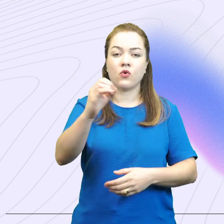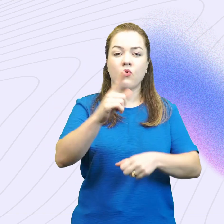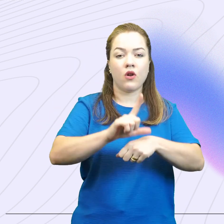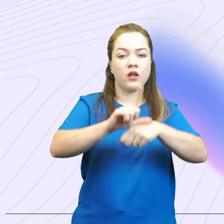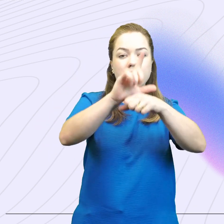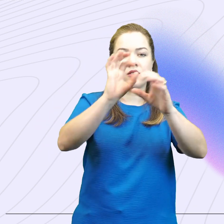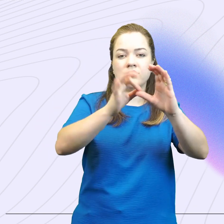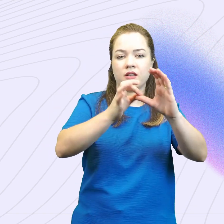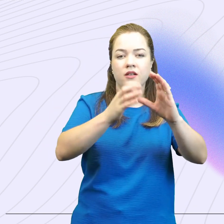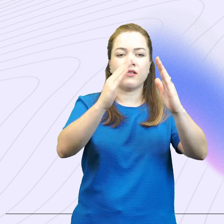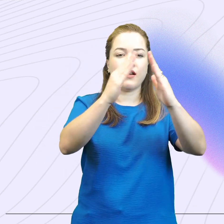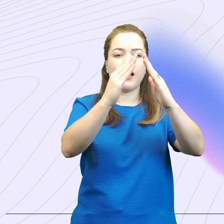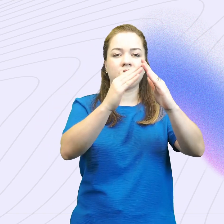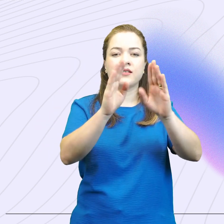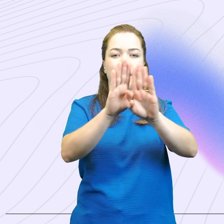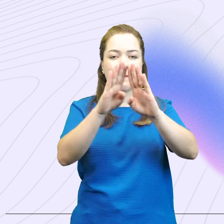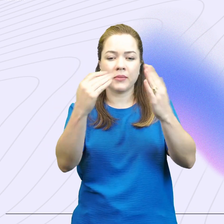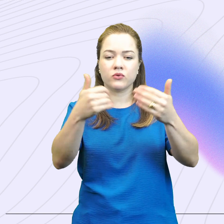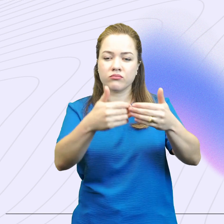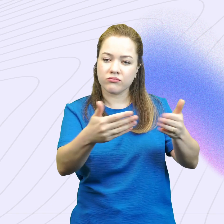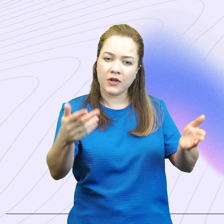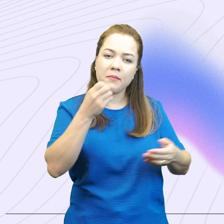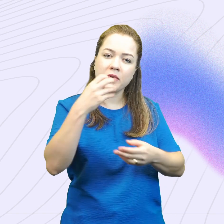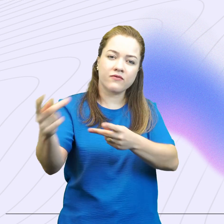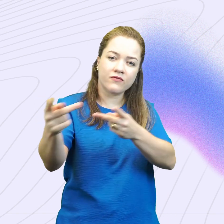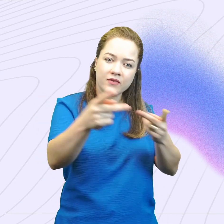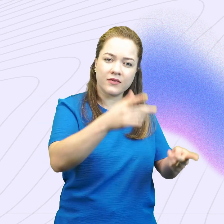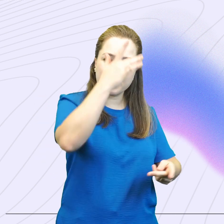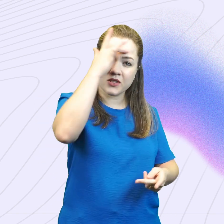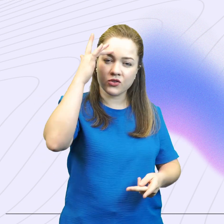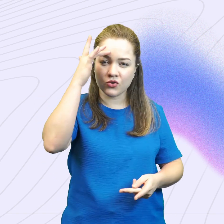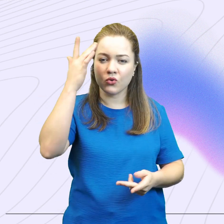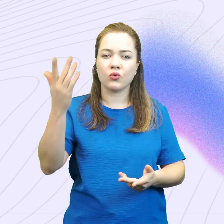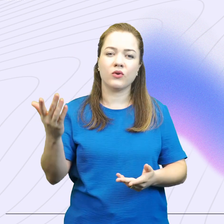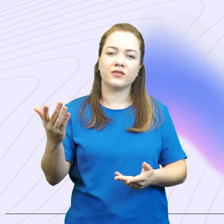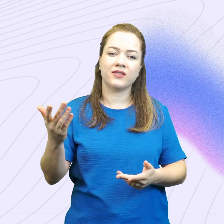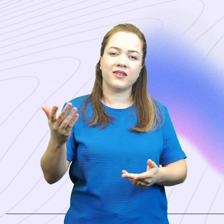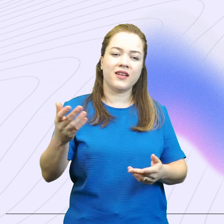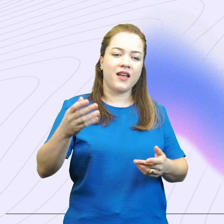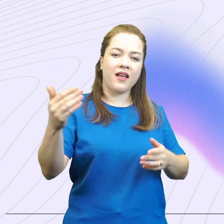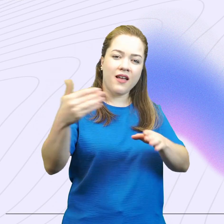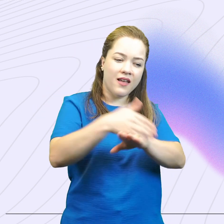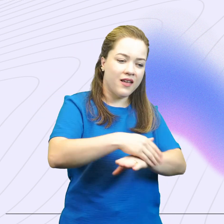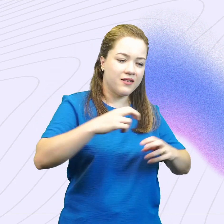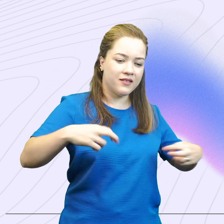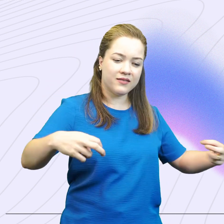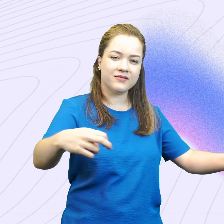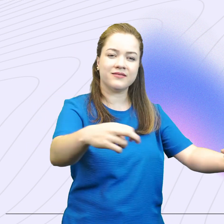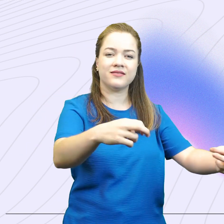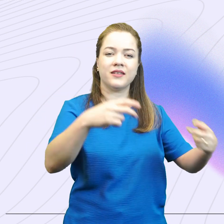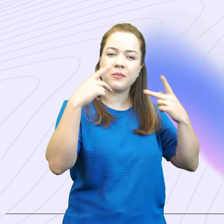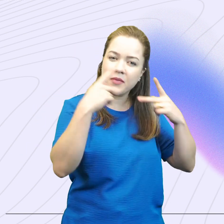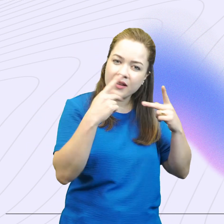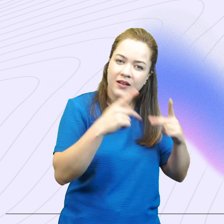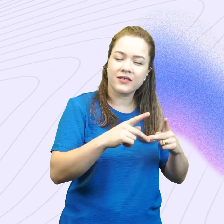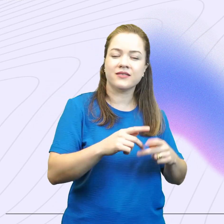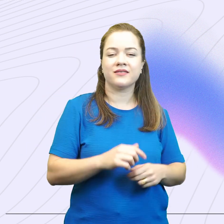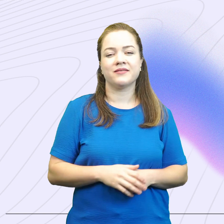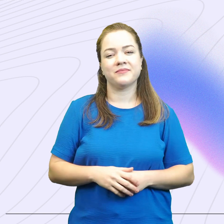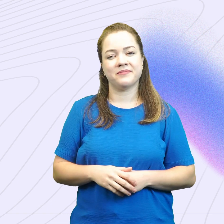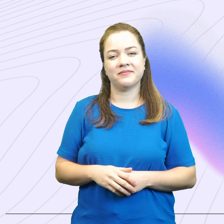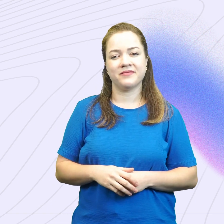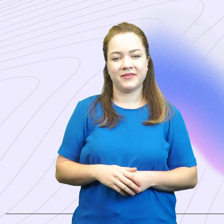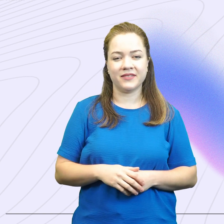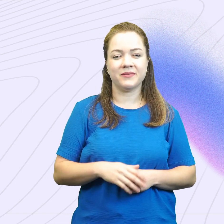para abrir sua casa, para receber pessoas. Existem pessoas que não serão alcançadas por mim, nem por qualquer um dos outros pastores, mas pessoas